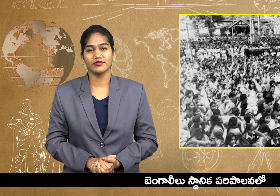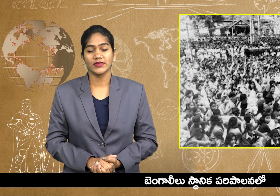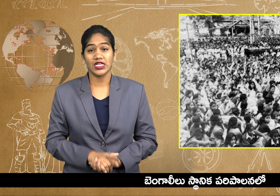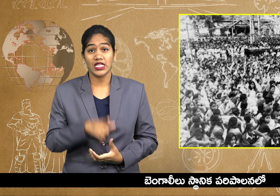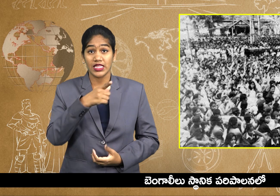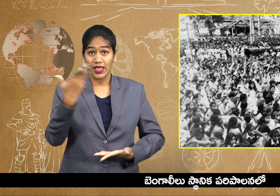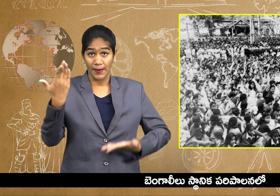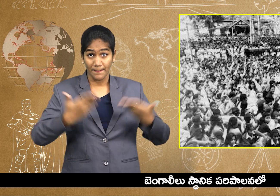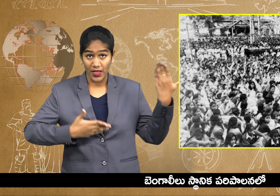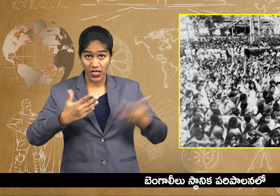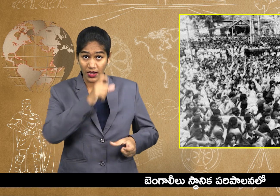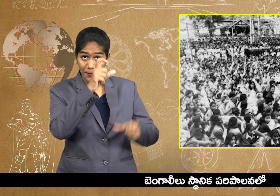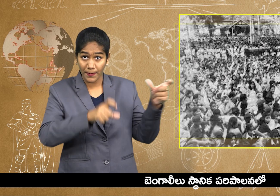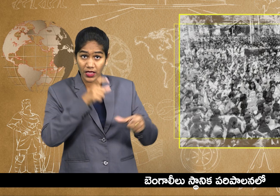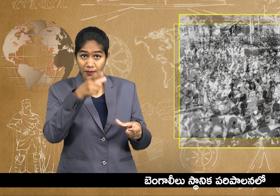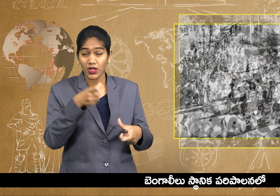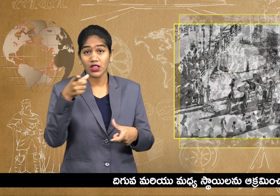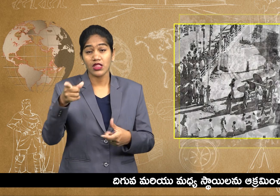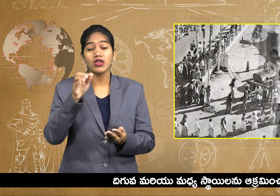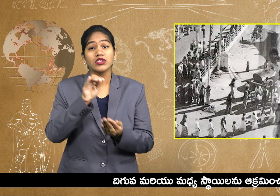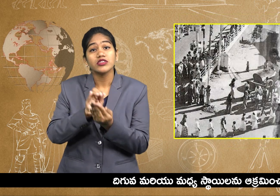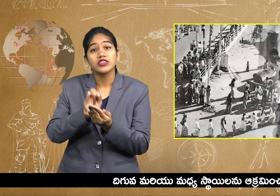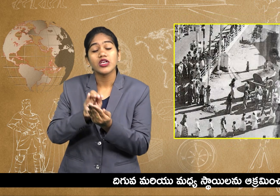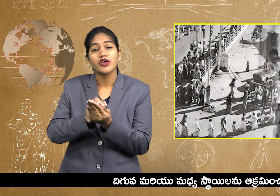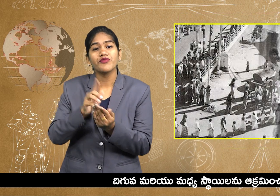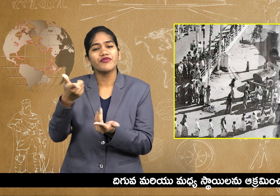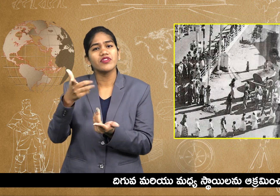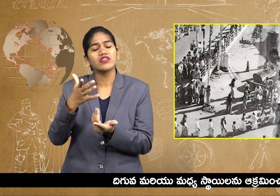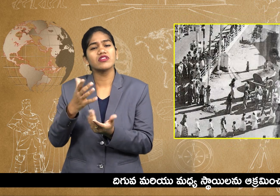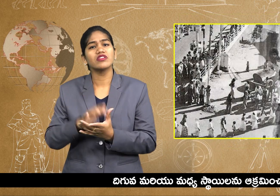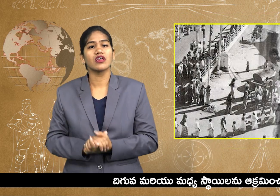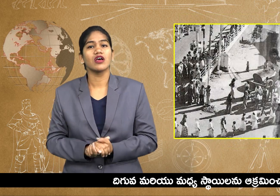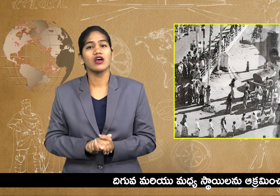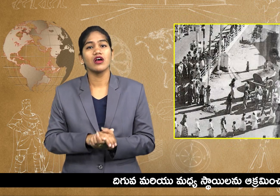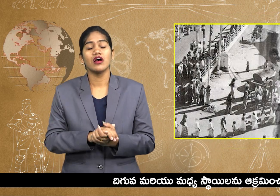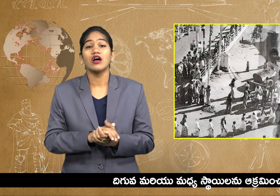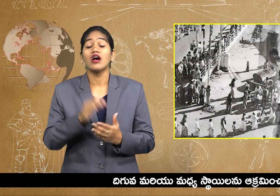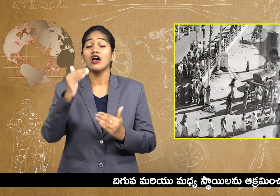బెంగాలీలు స్థానిక పరిపాలనలో దిగువ మరియు మధ్యస్థాయిలను ఆక్రమించారు.